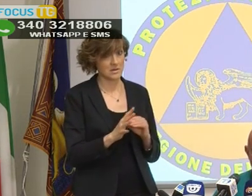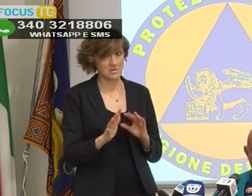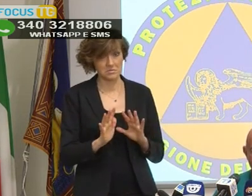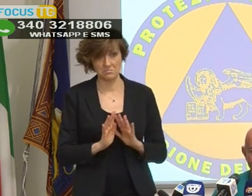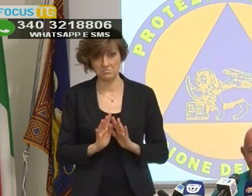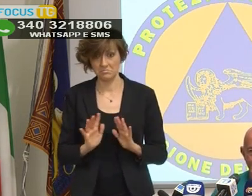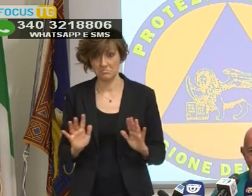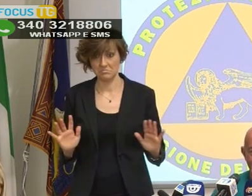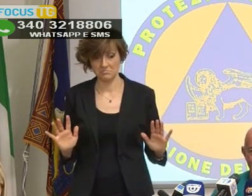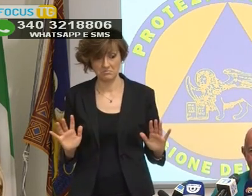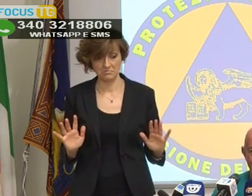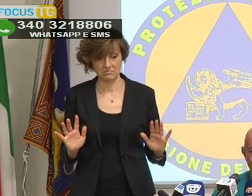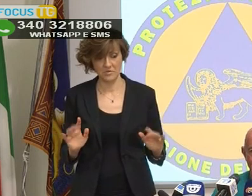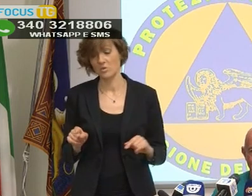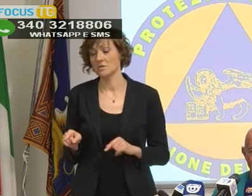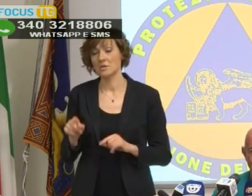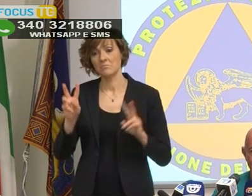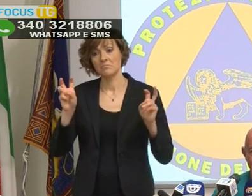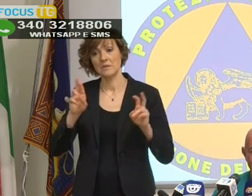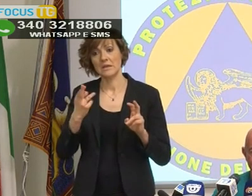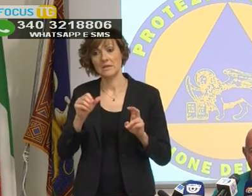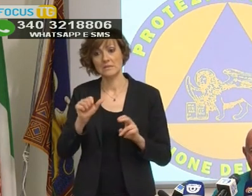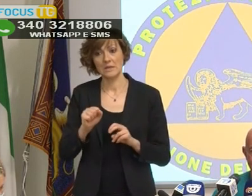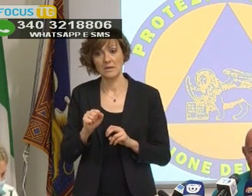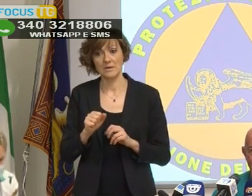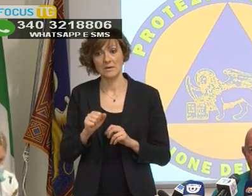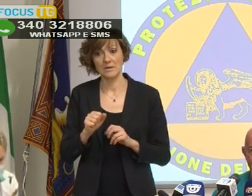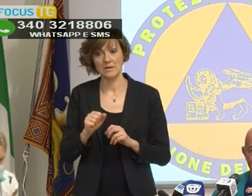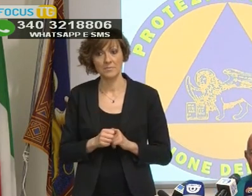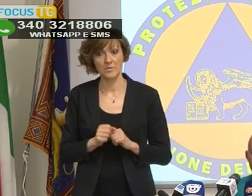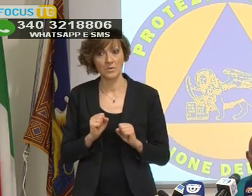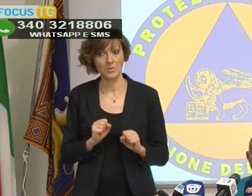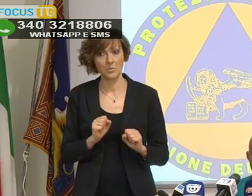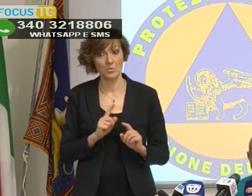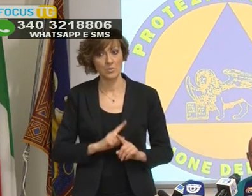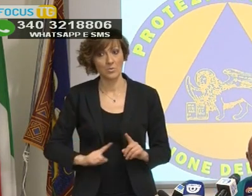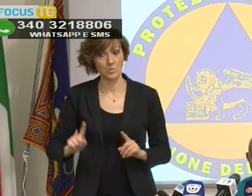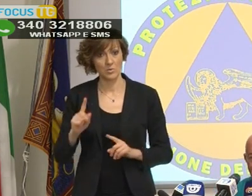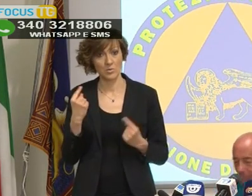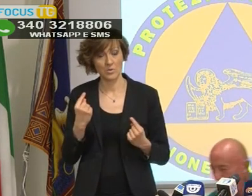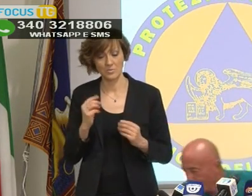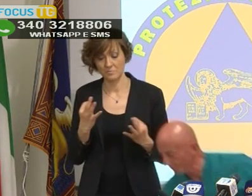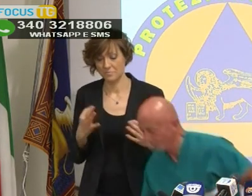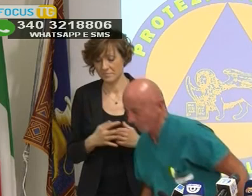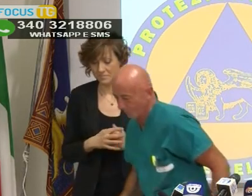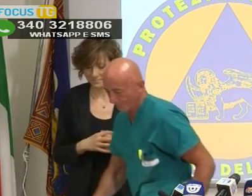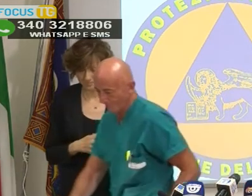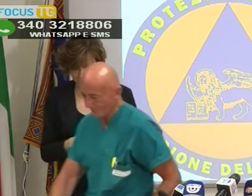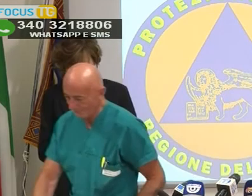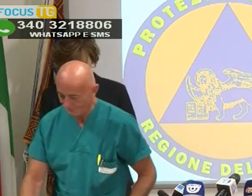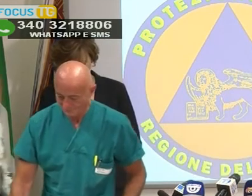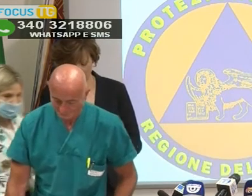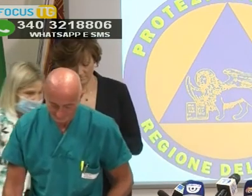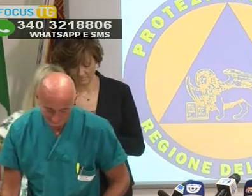che magari parliamo dell'RSA, la situazione nell'RSA. Grazie. Ci può parlare su Rigoli? No? Sì, sì, grazie.